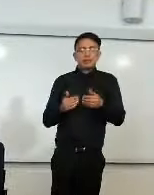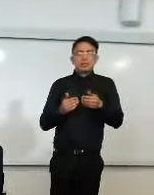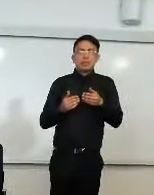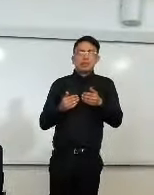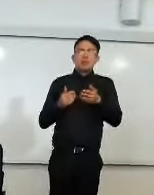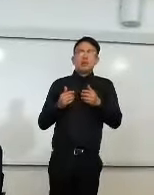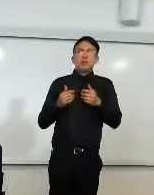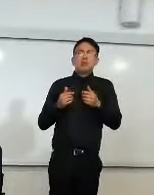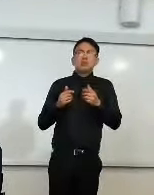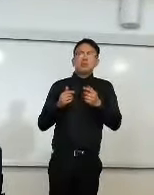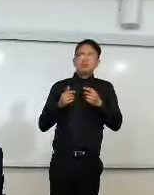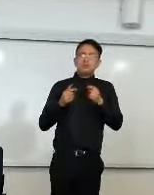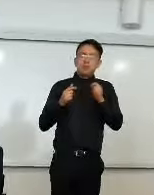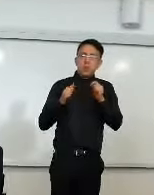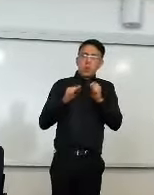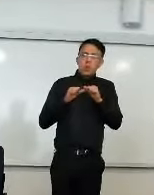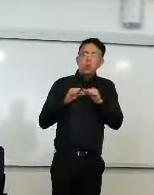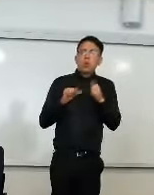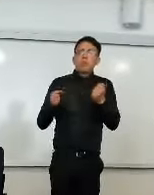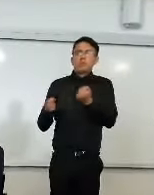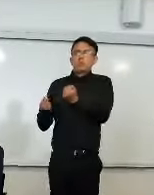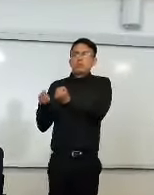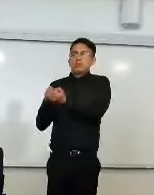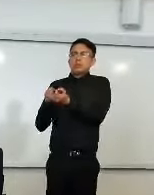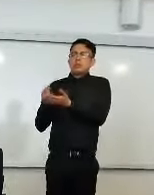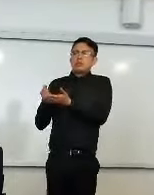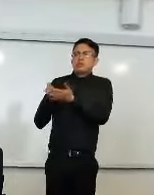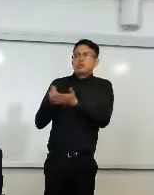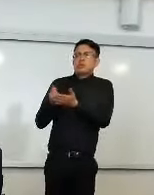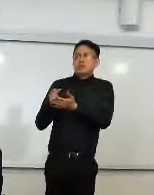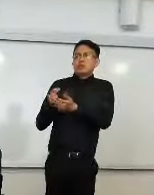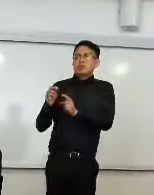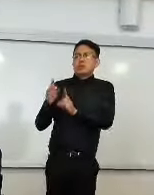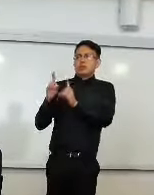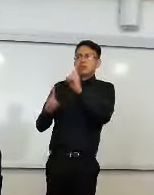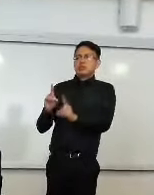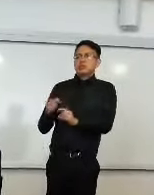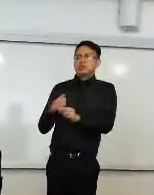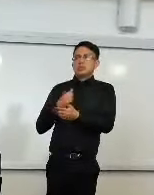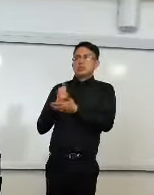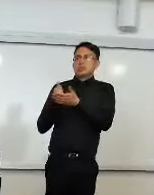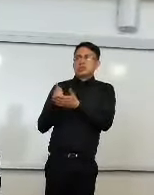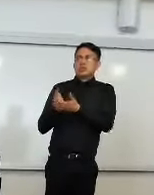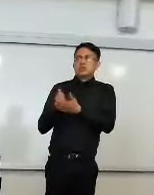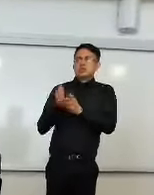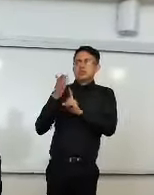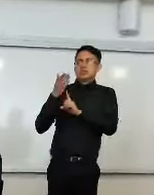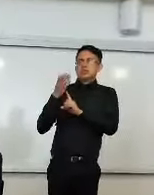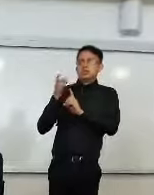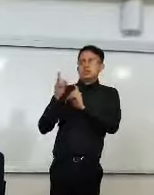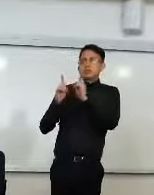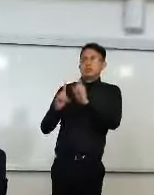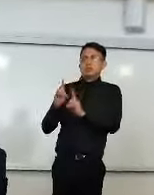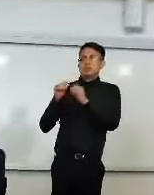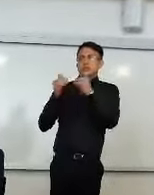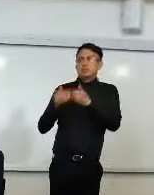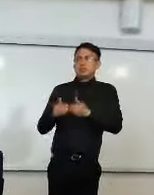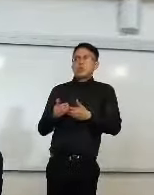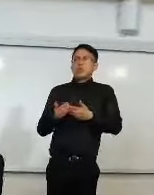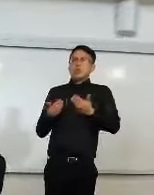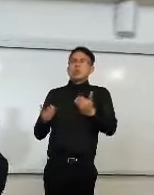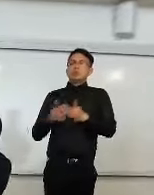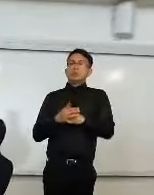imagínense cómo va a ser este tema de cómo proporcionar apoyos para tomar decisiones de personas con discapacidad. Entonces, uno de